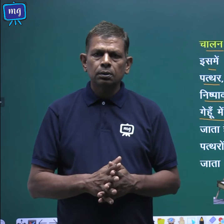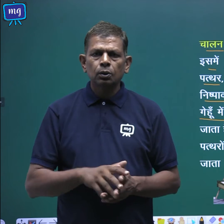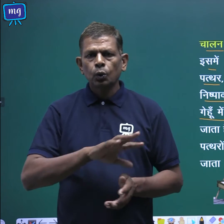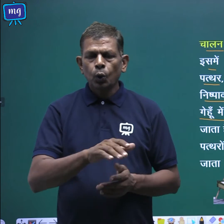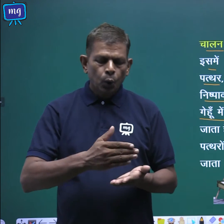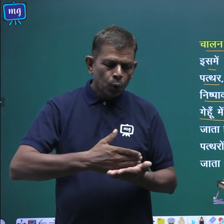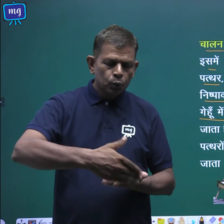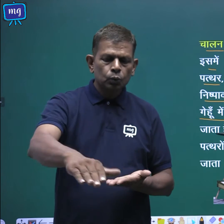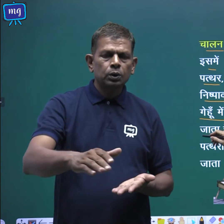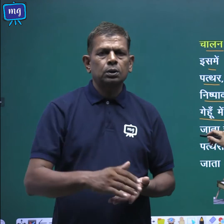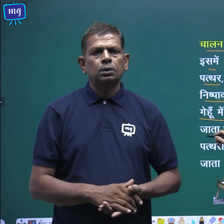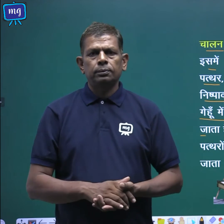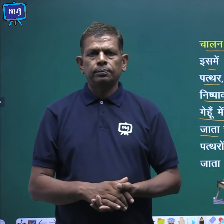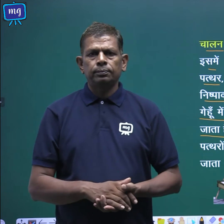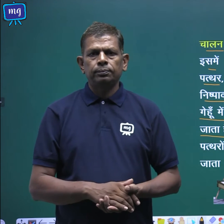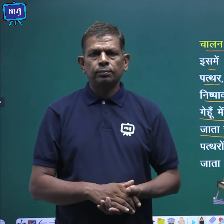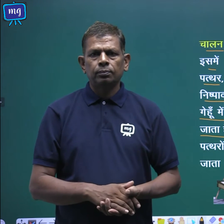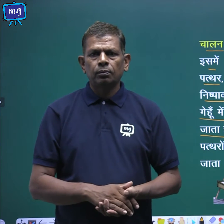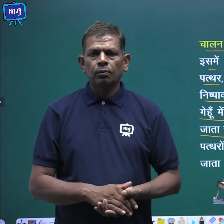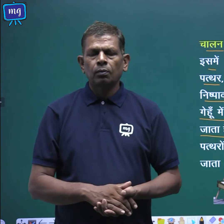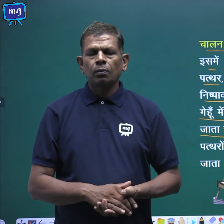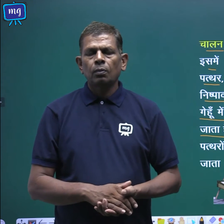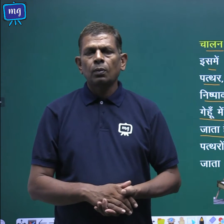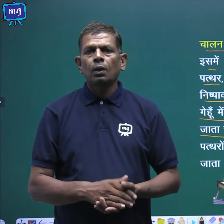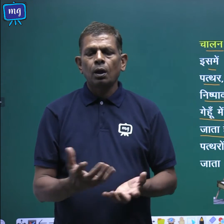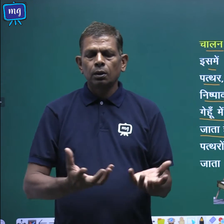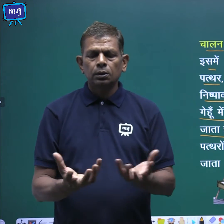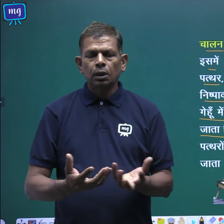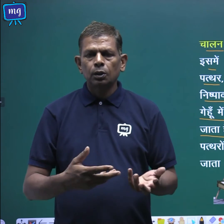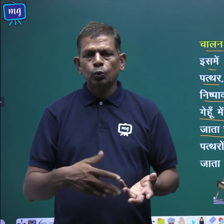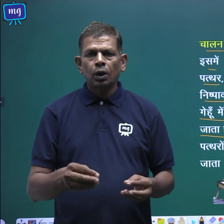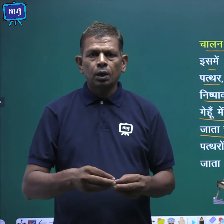को दूर किया जाता है। चालन द्वारा